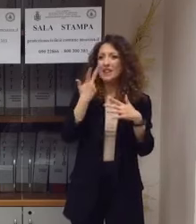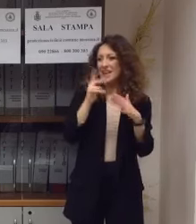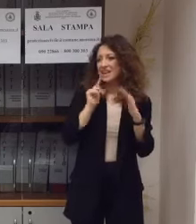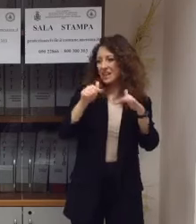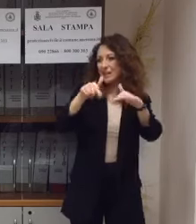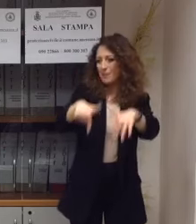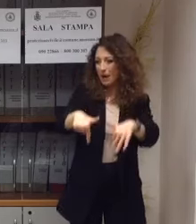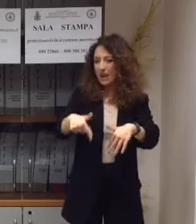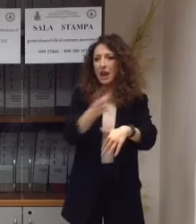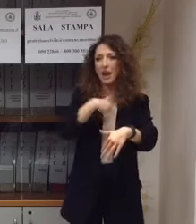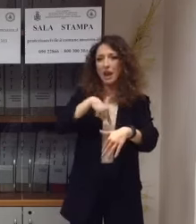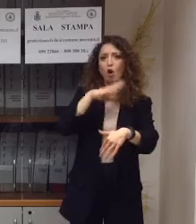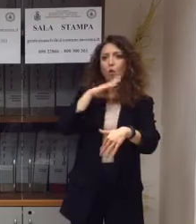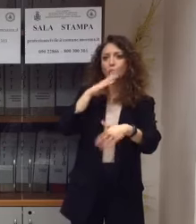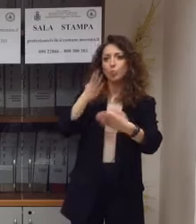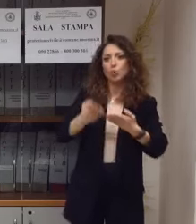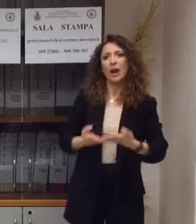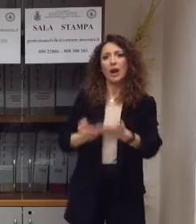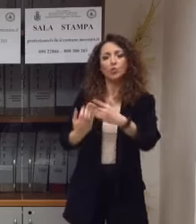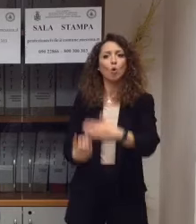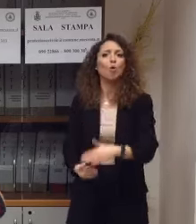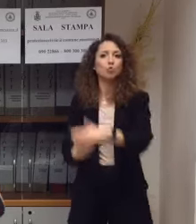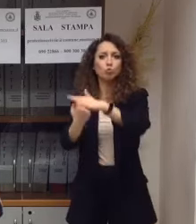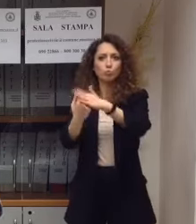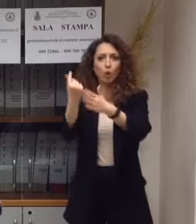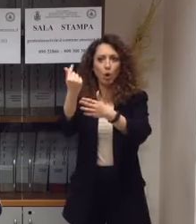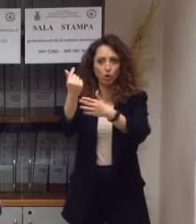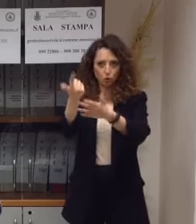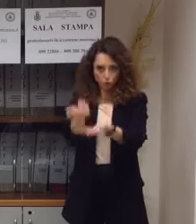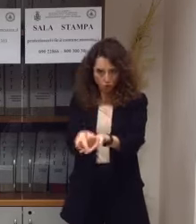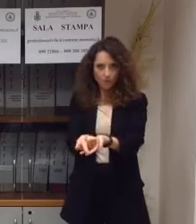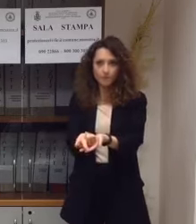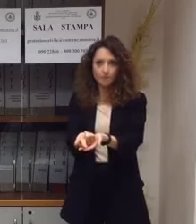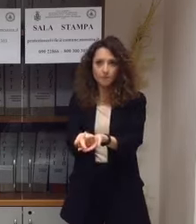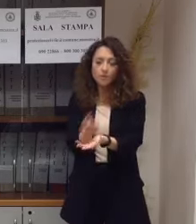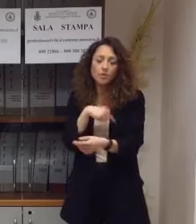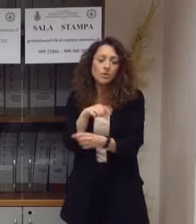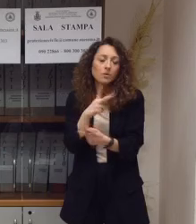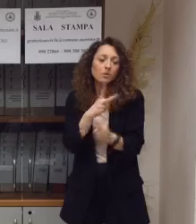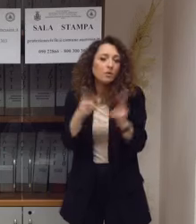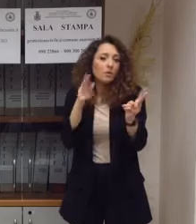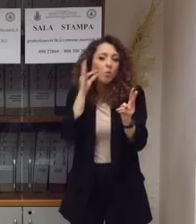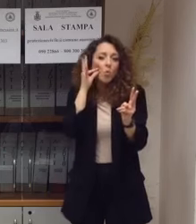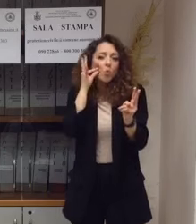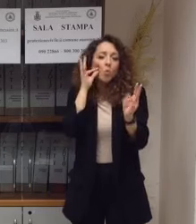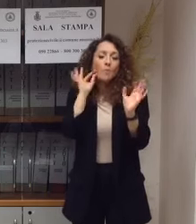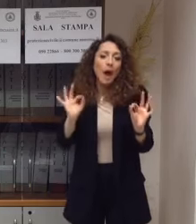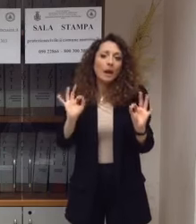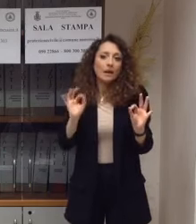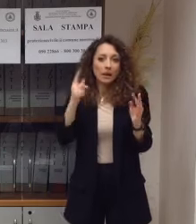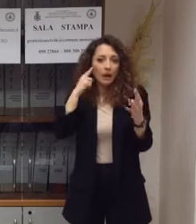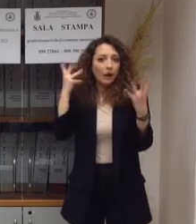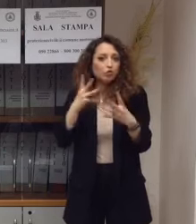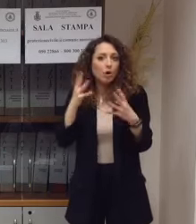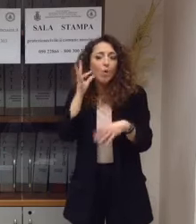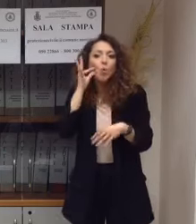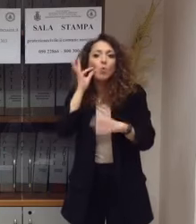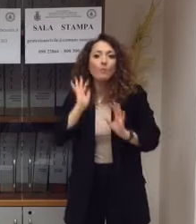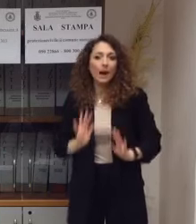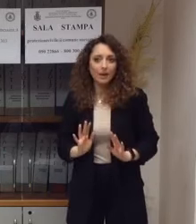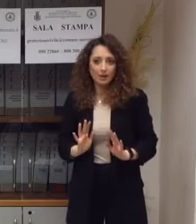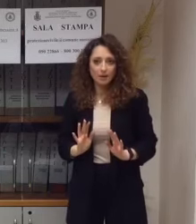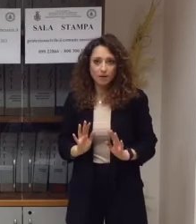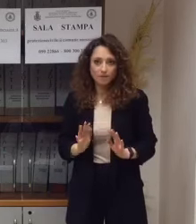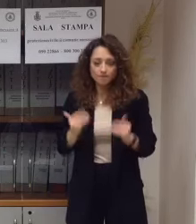comunità, e quindi che ti sta venendo incontro l'istituzione, perché noi cerchiamo di essere più umani possibili nei ragionamenti, come vedete. Quindi